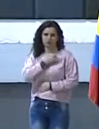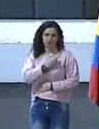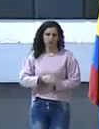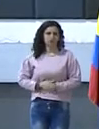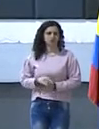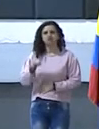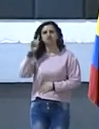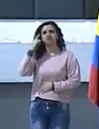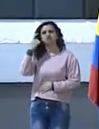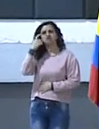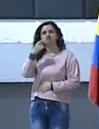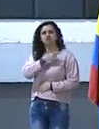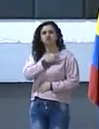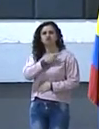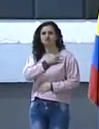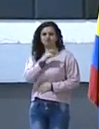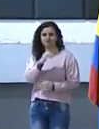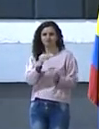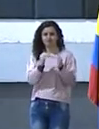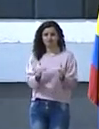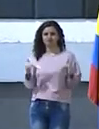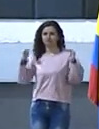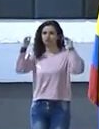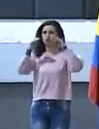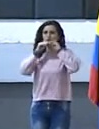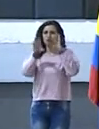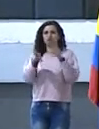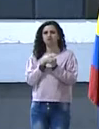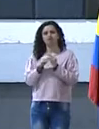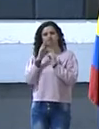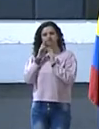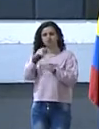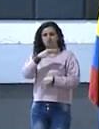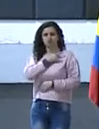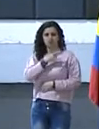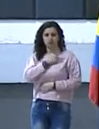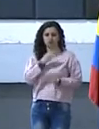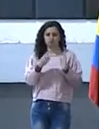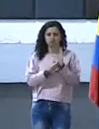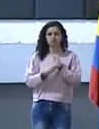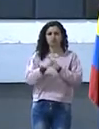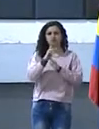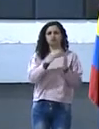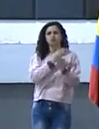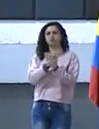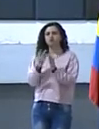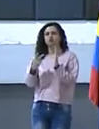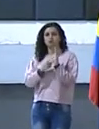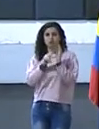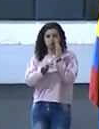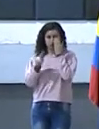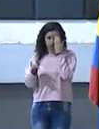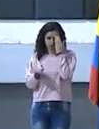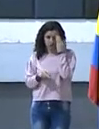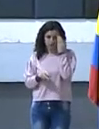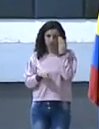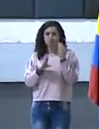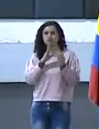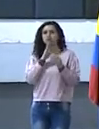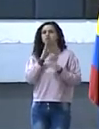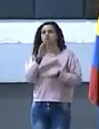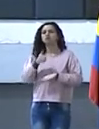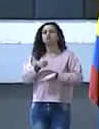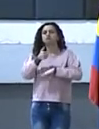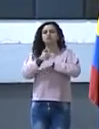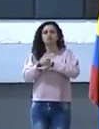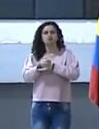gobierno universitario dignificar lo público potenciar la universidad 2018 2022 en cabeza del señor